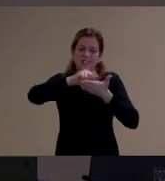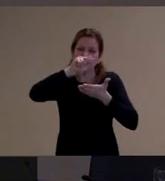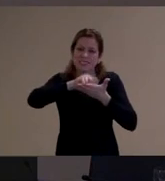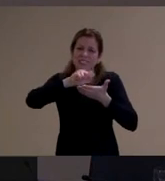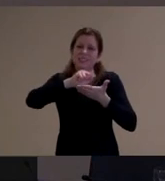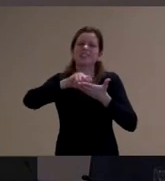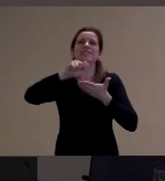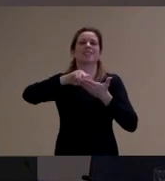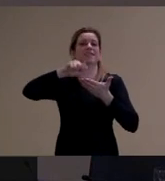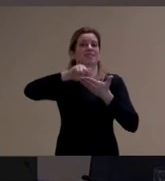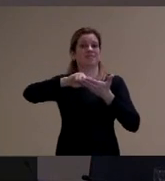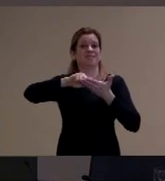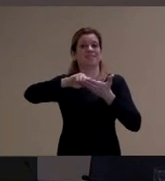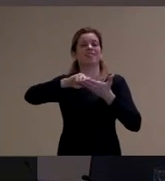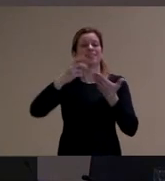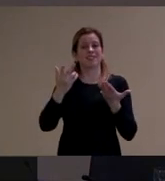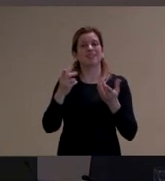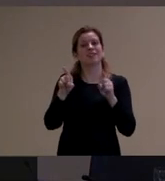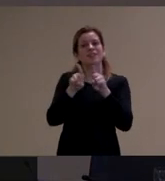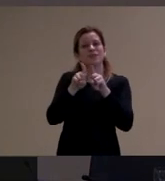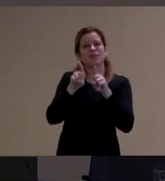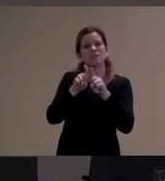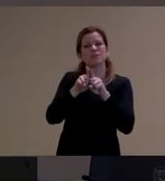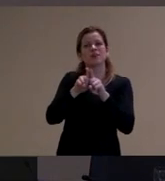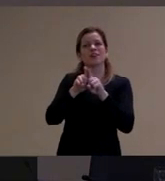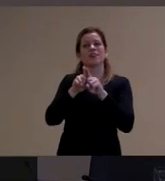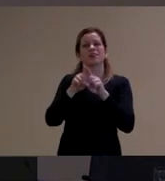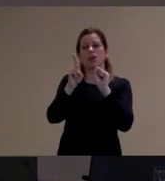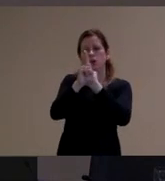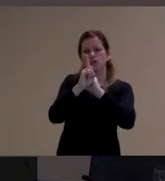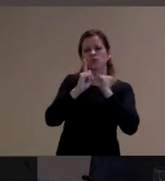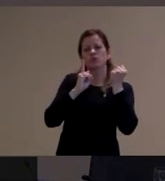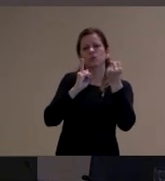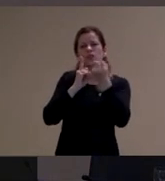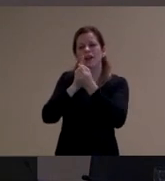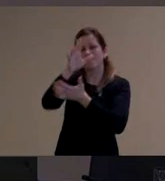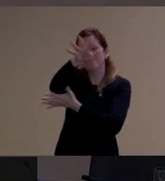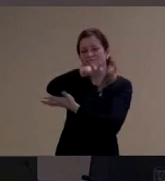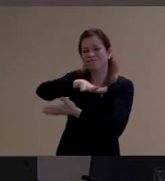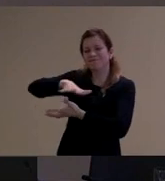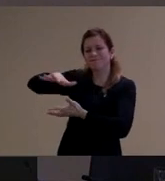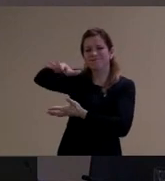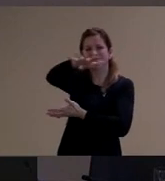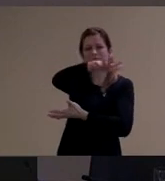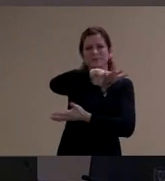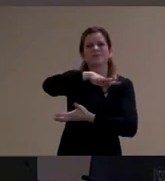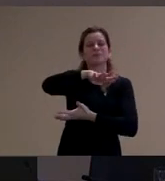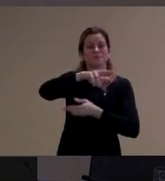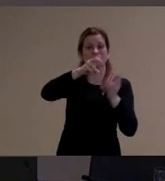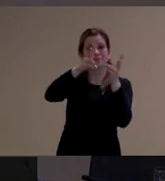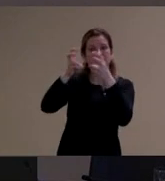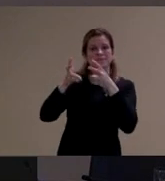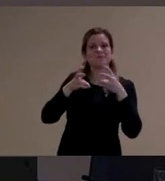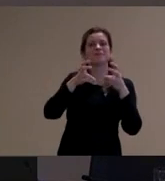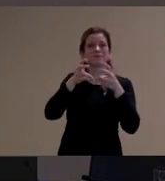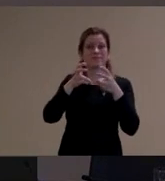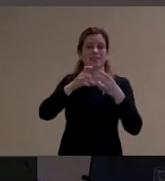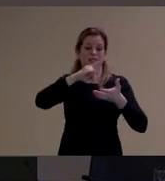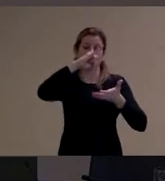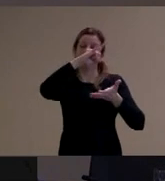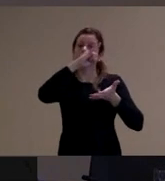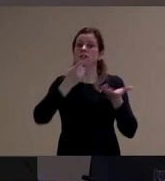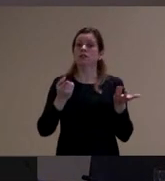espontânea em situações com função social significativa enquanto no